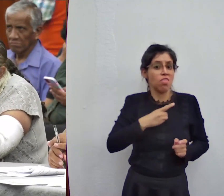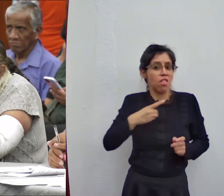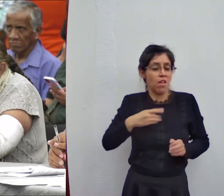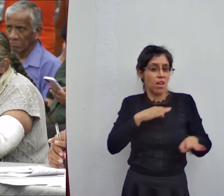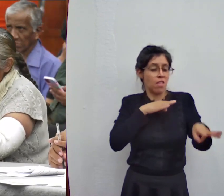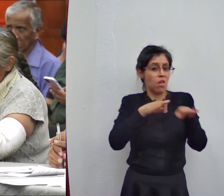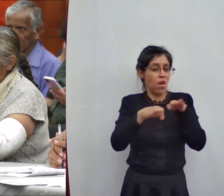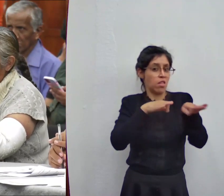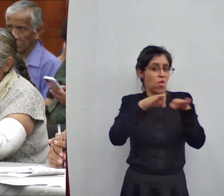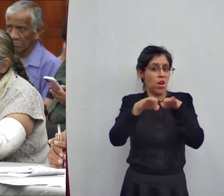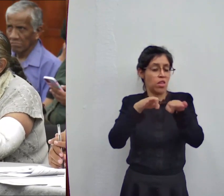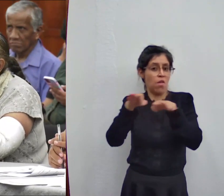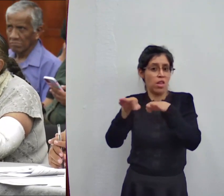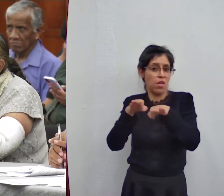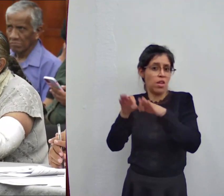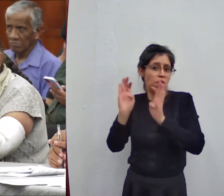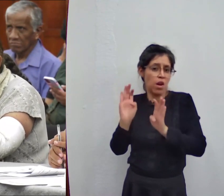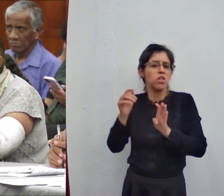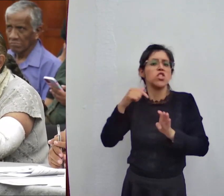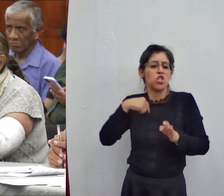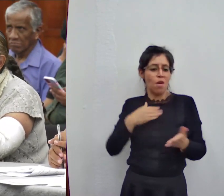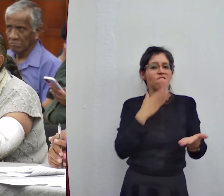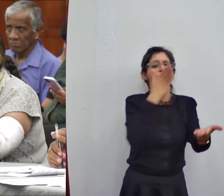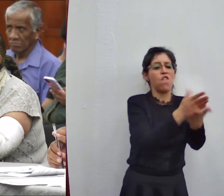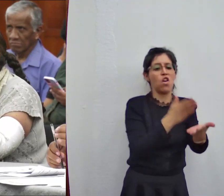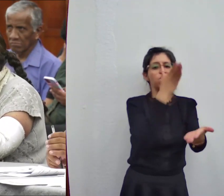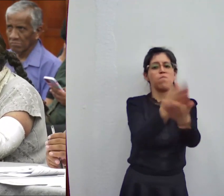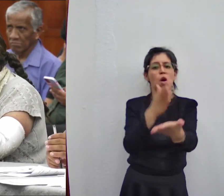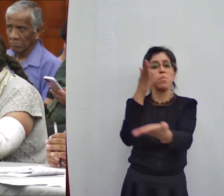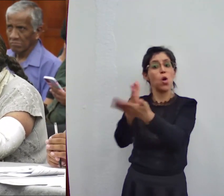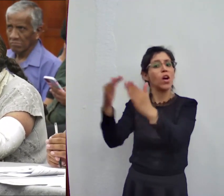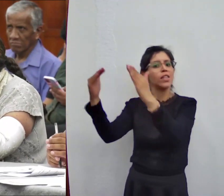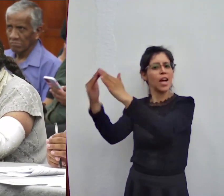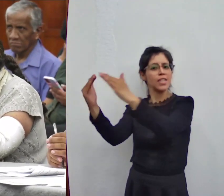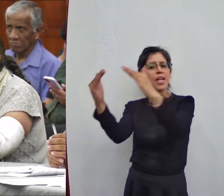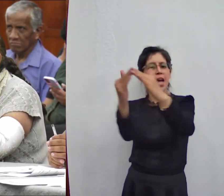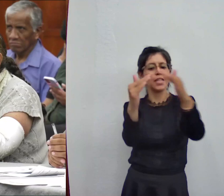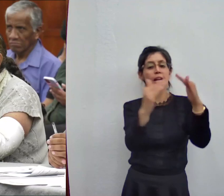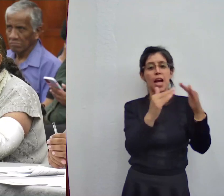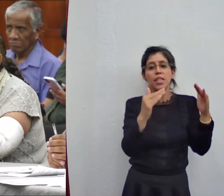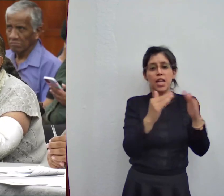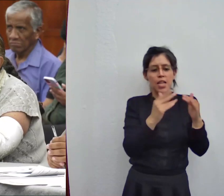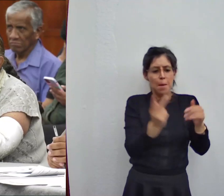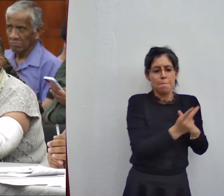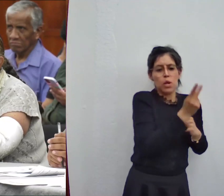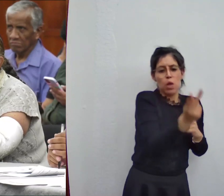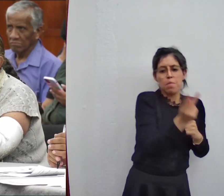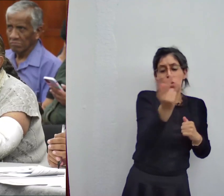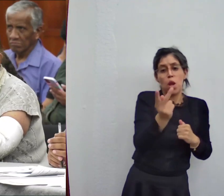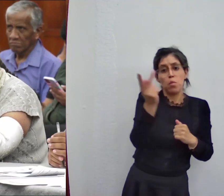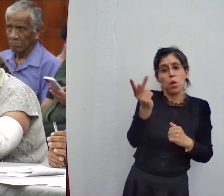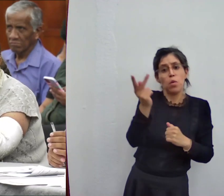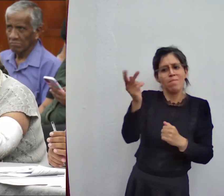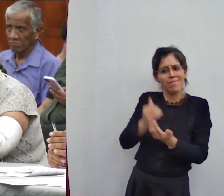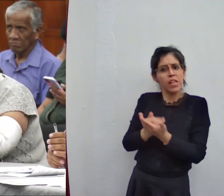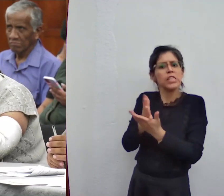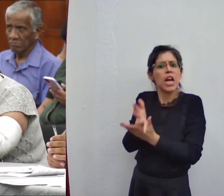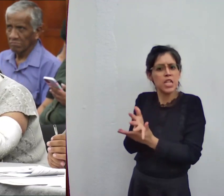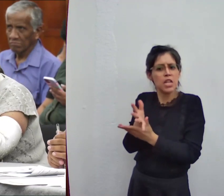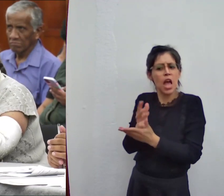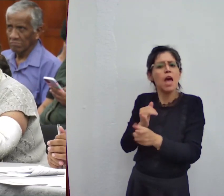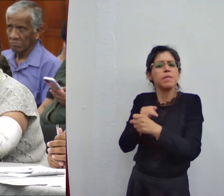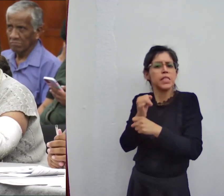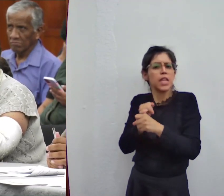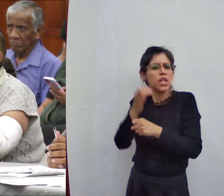decir, Lerdo, casa por casa y hay perros, y pues yo voy a hacer un trabajo de campo, pero que se haga el trabajo